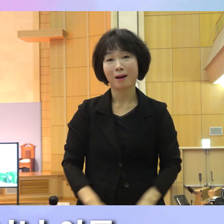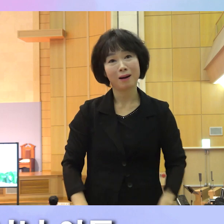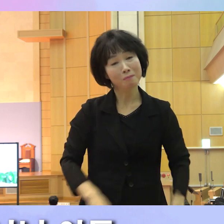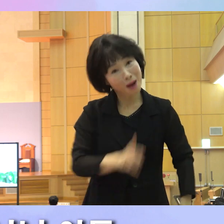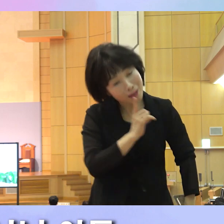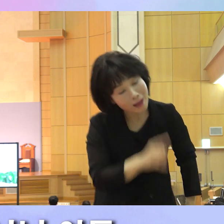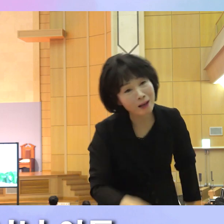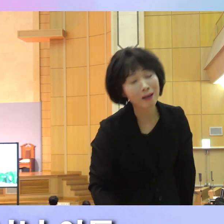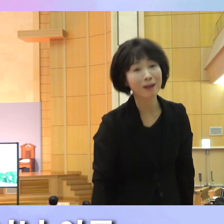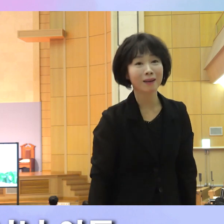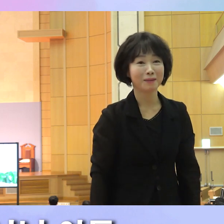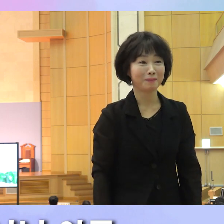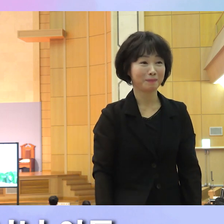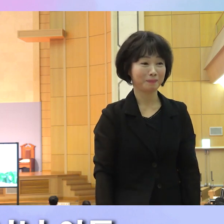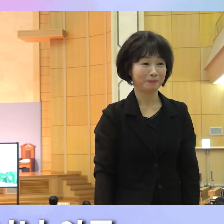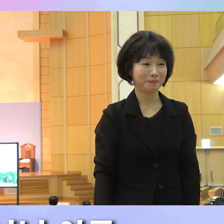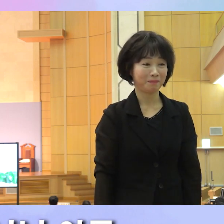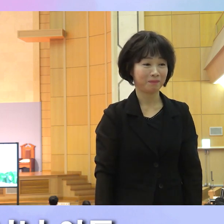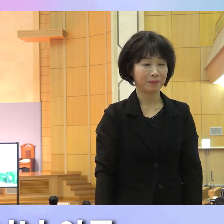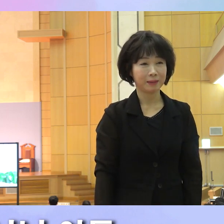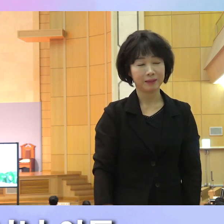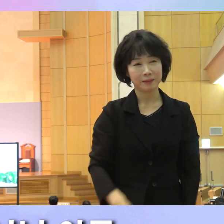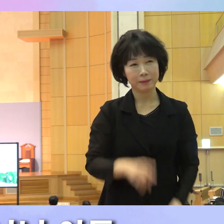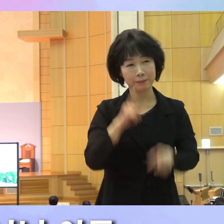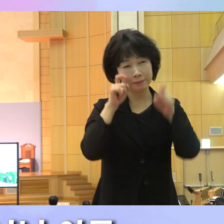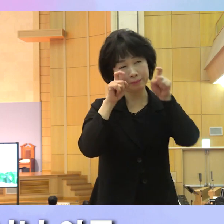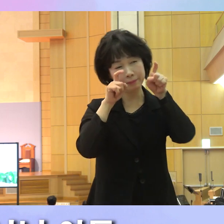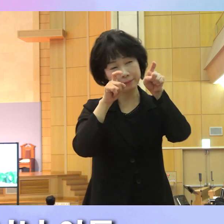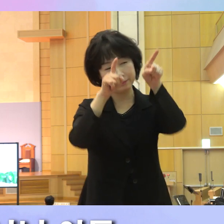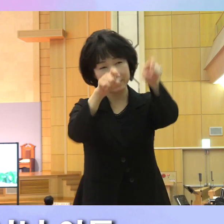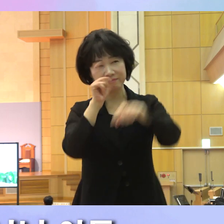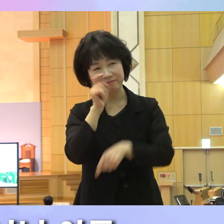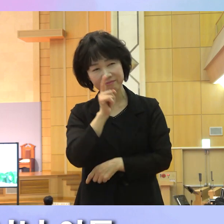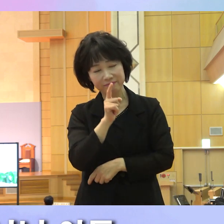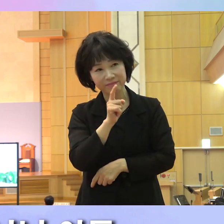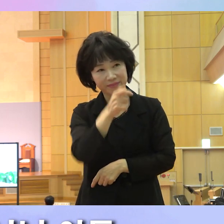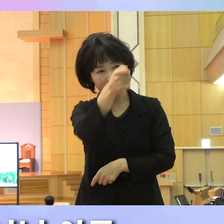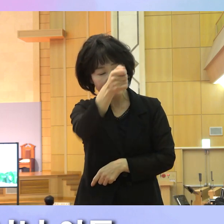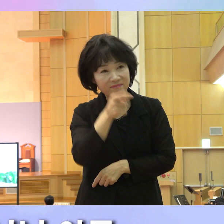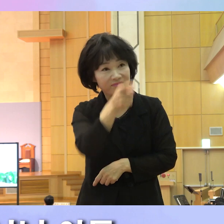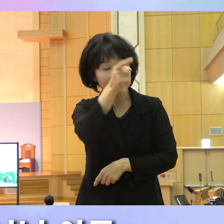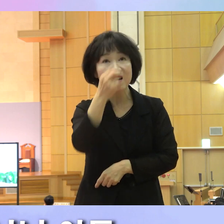말해봐. 너 살아계신 하나님의 아들 그리스도 맞아?